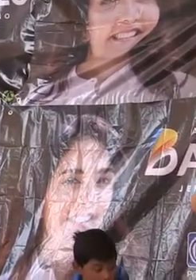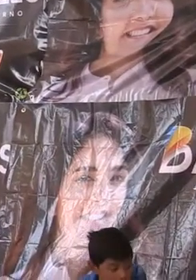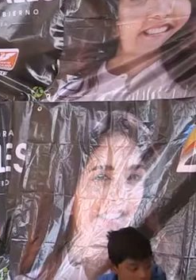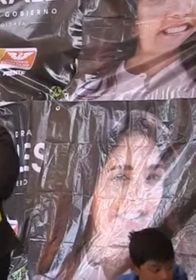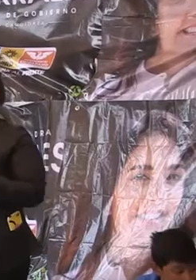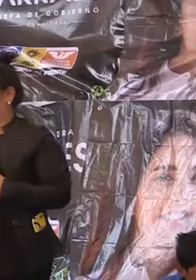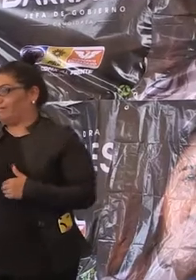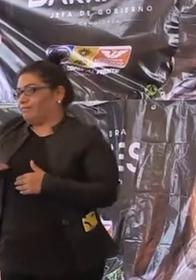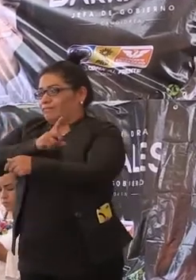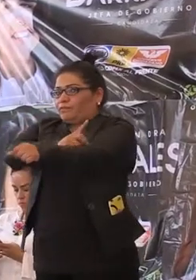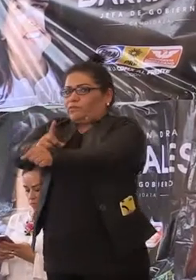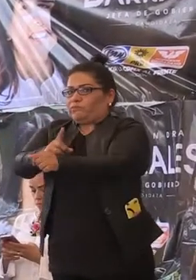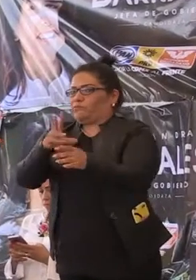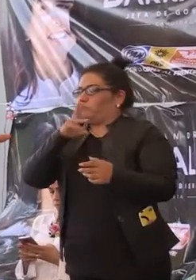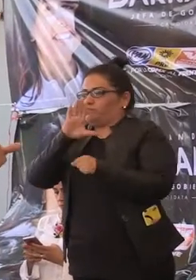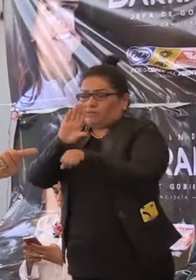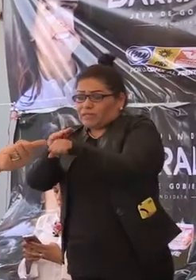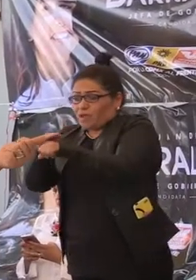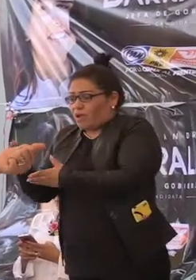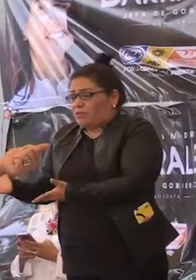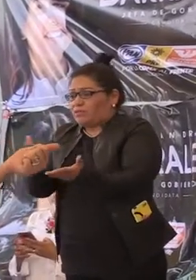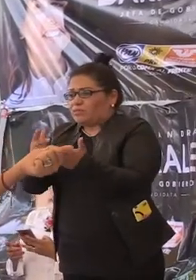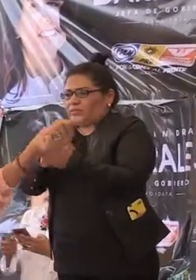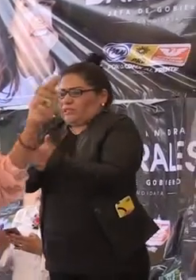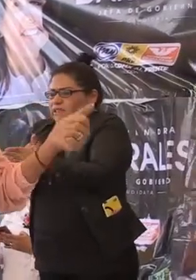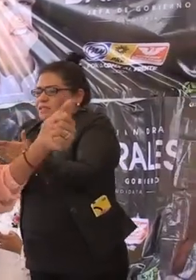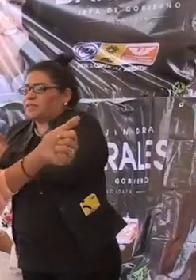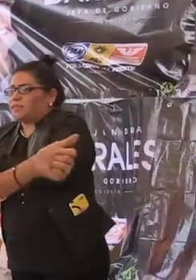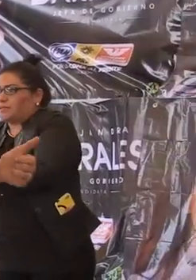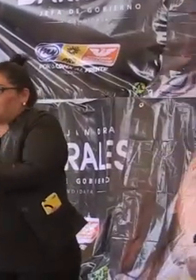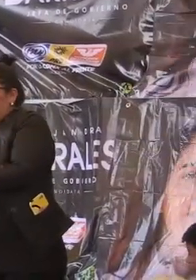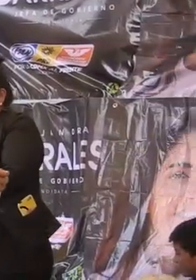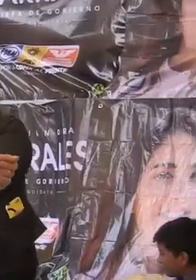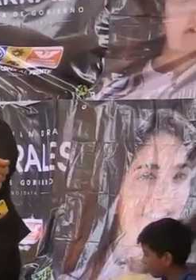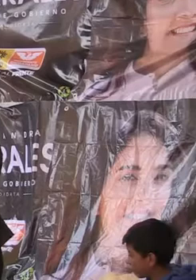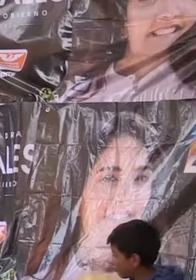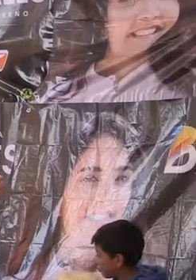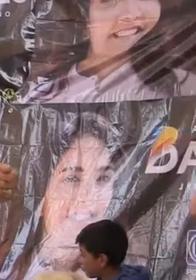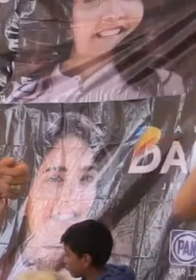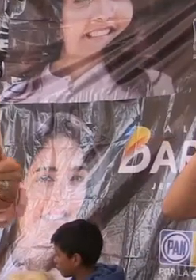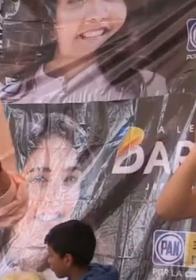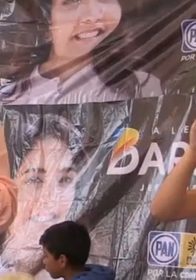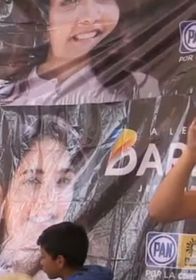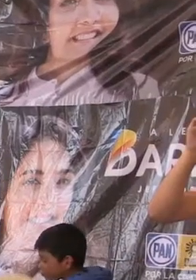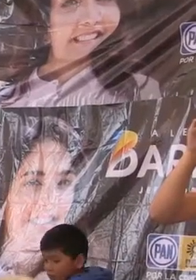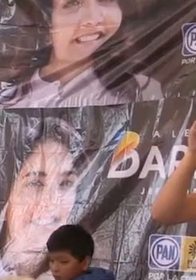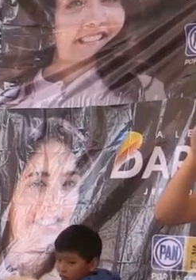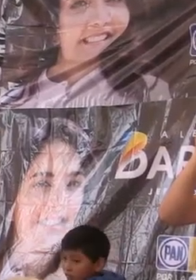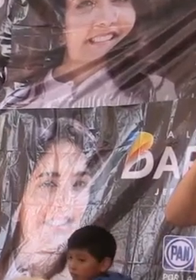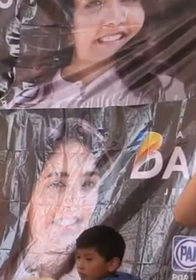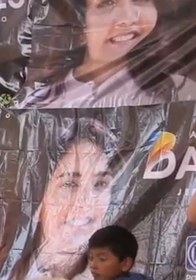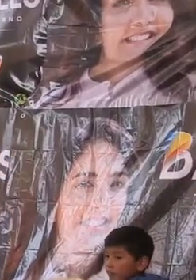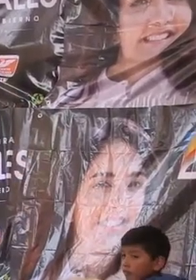gobierno delegacional no lo ha dejado salir adelante. Por eso estamos aquí hoy en Xochimilco, porque ustedes son